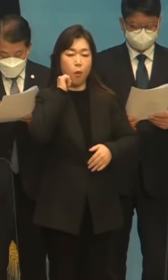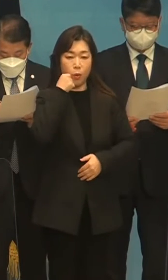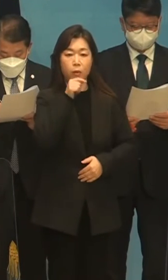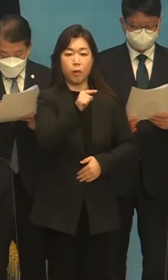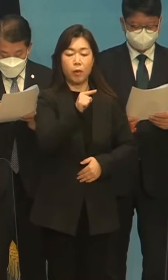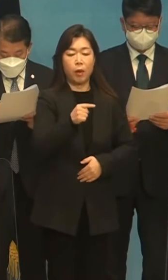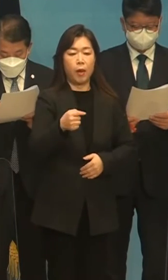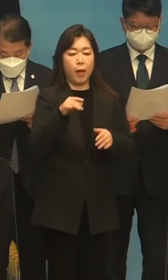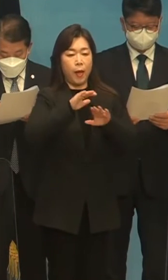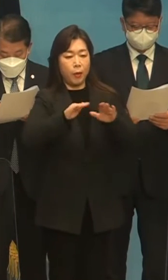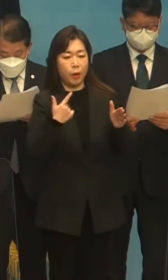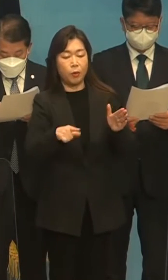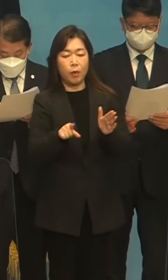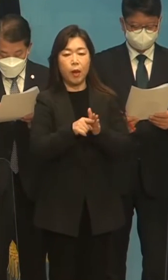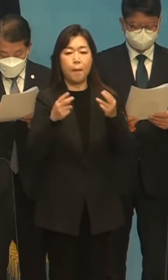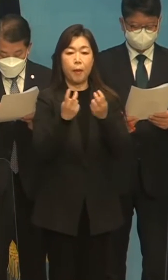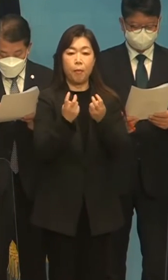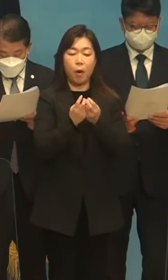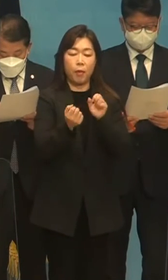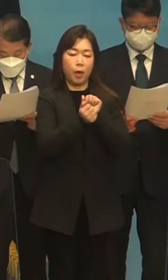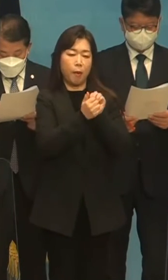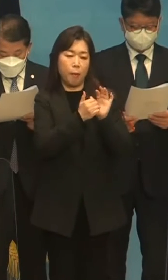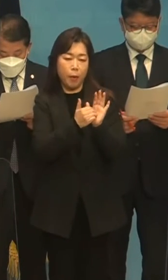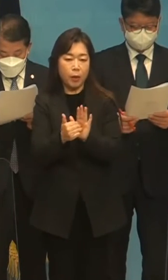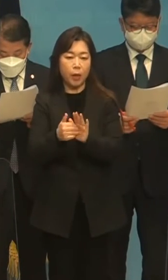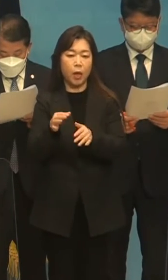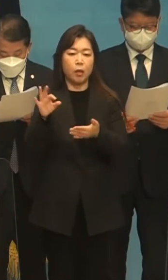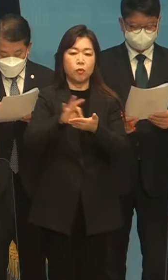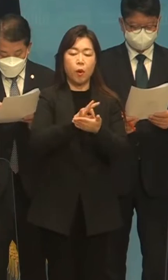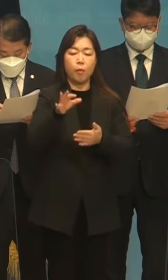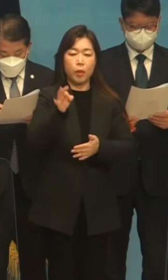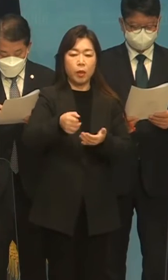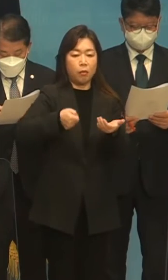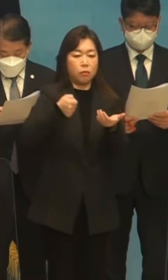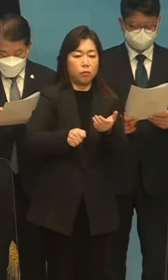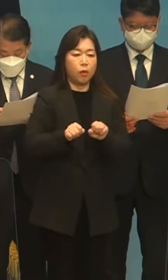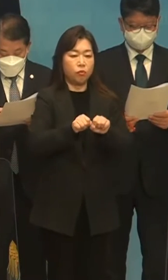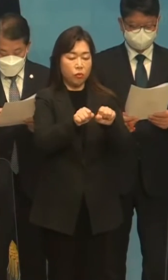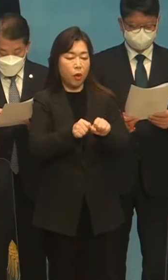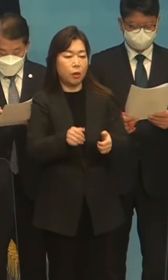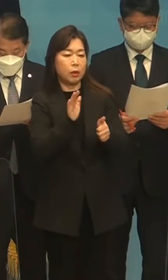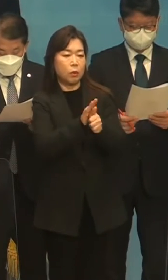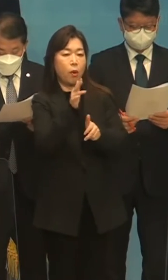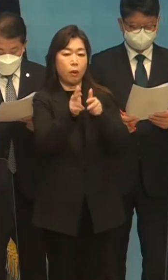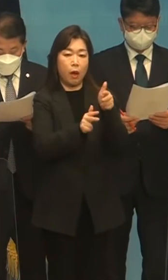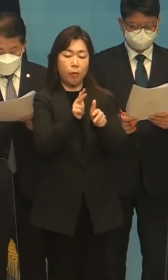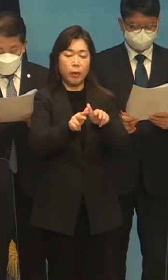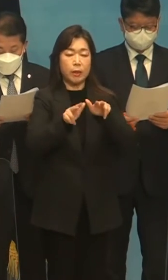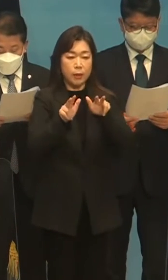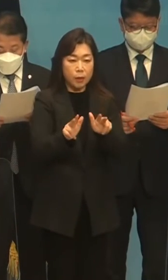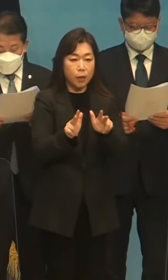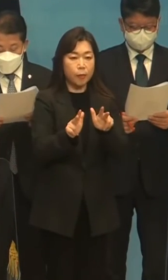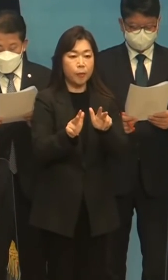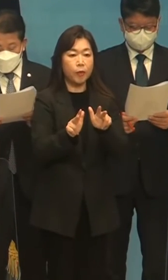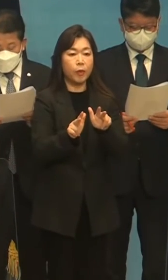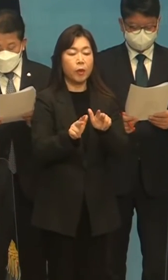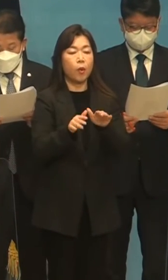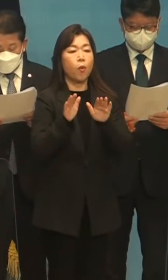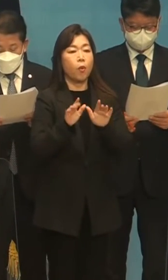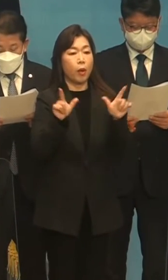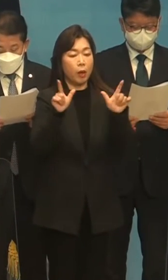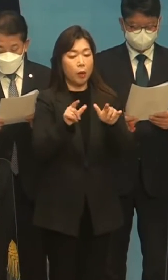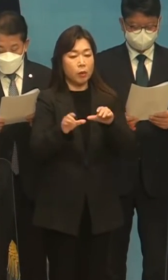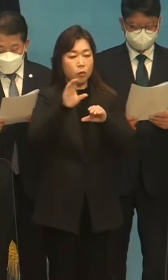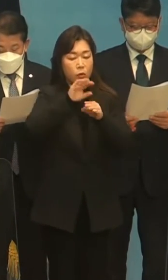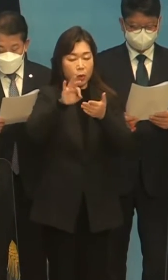어려움을 해소하기 위한 방역관리, 인건비 및 소독 운영비 지원 사업이 근본